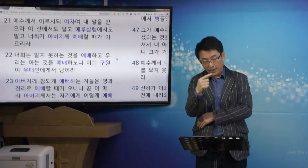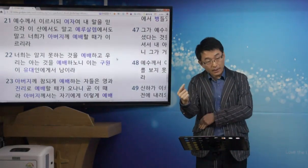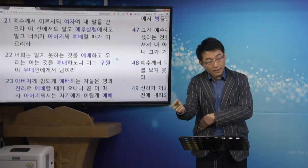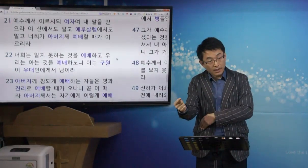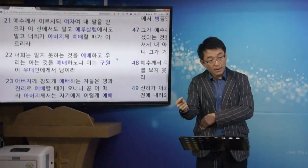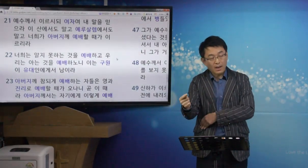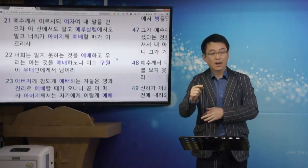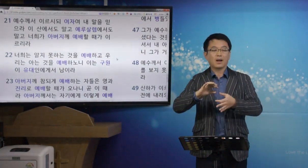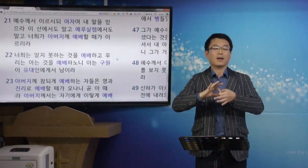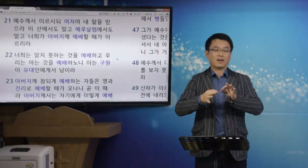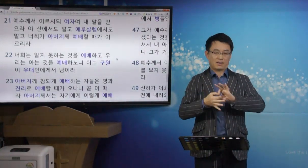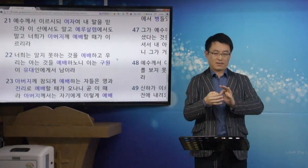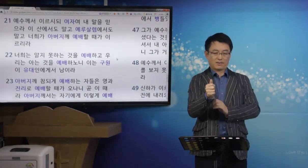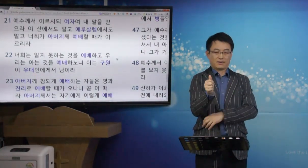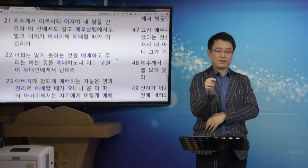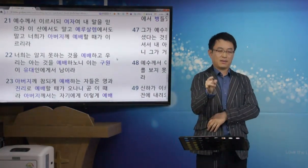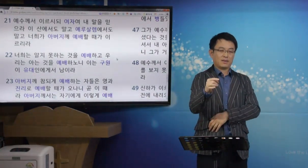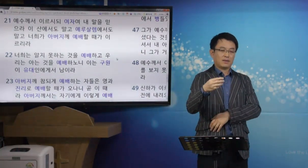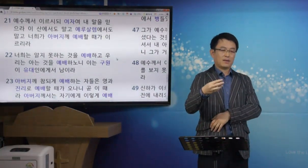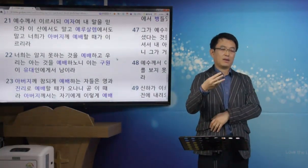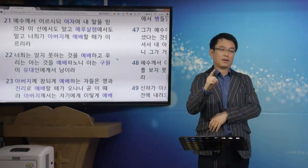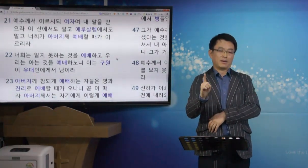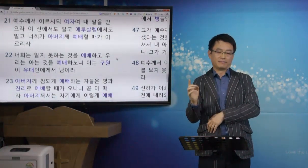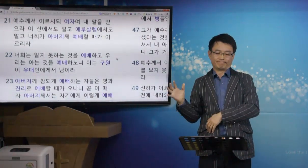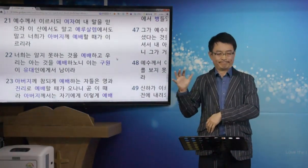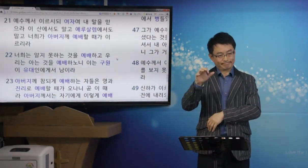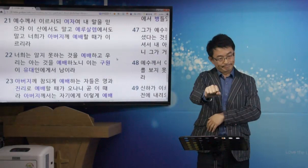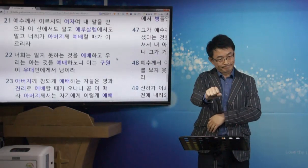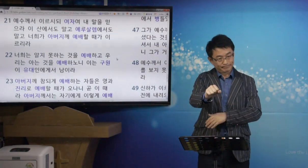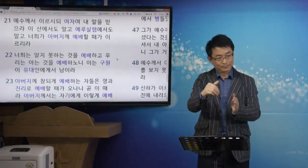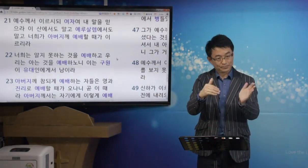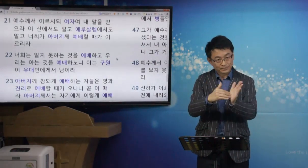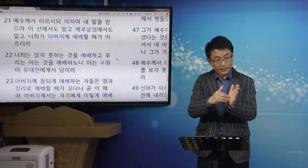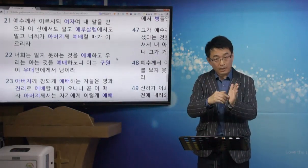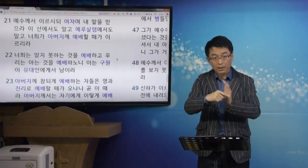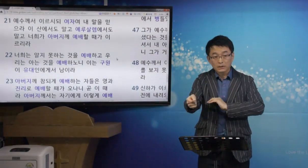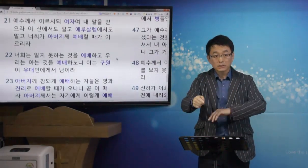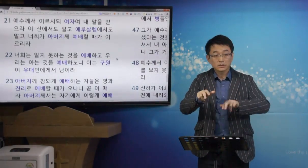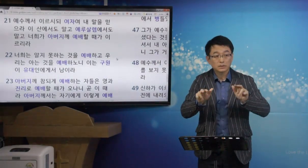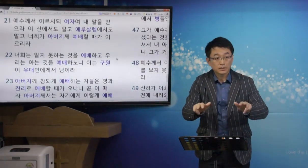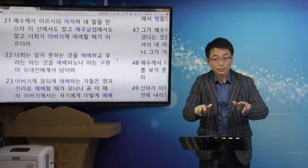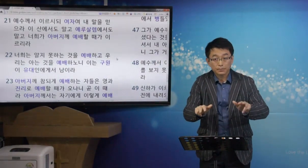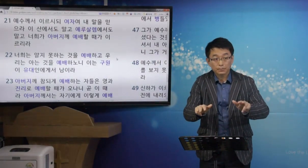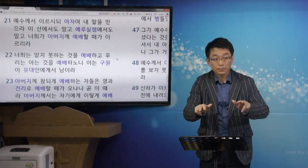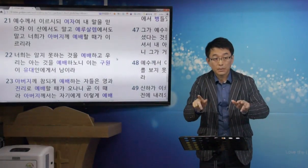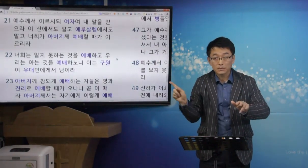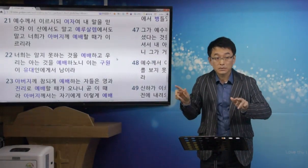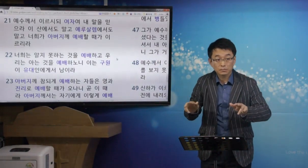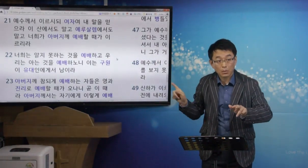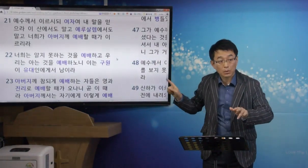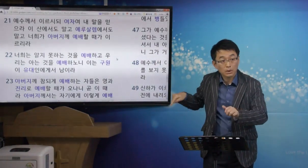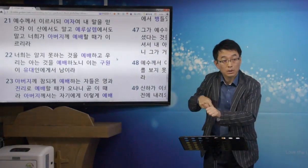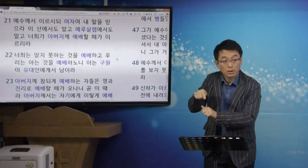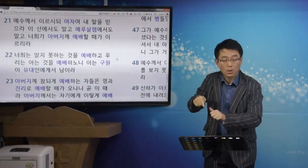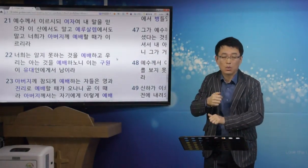그 다음에는 헬라가 이 나라를 점령을 했습니다. 그 다음엔 지금 누가 하고